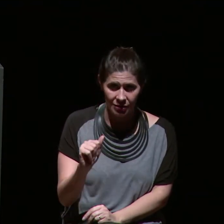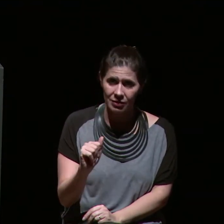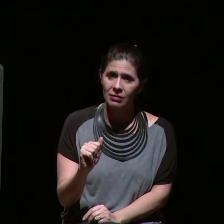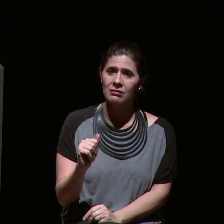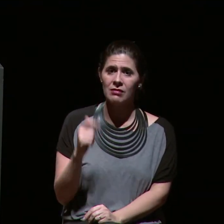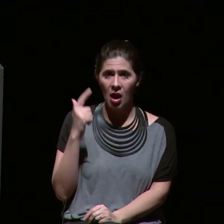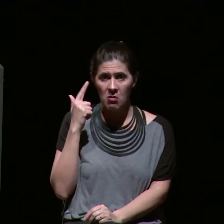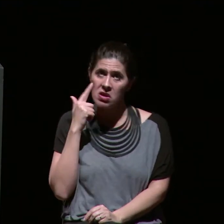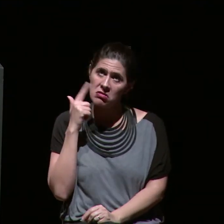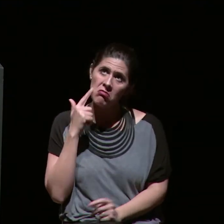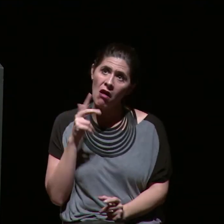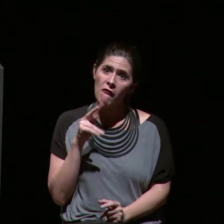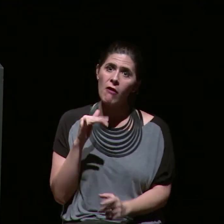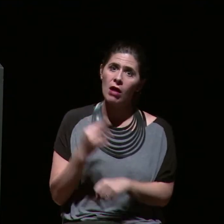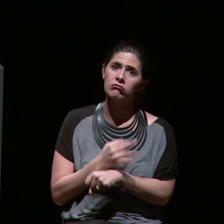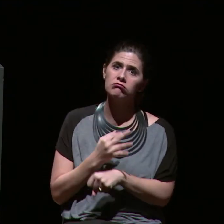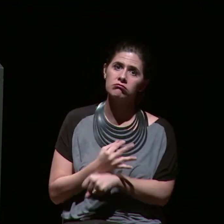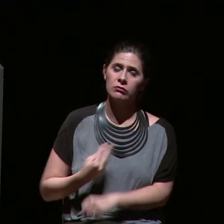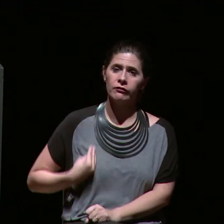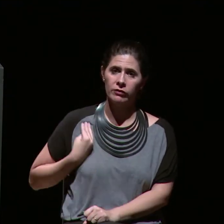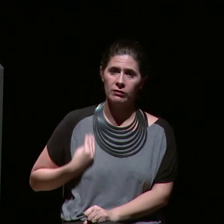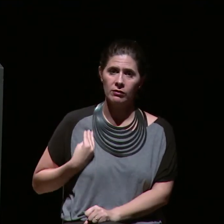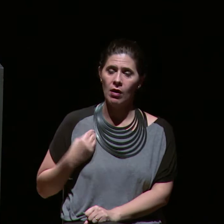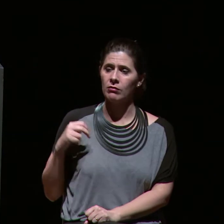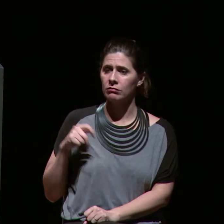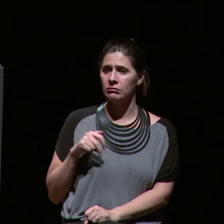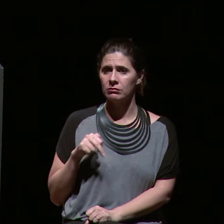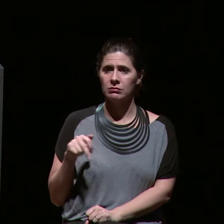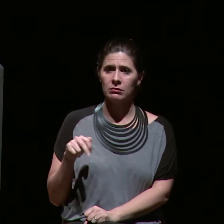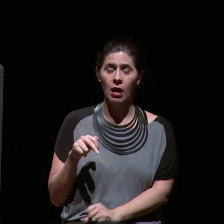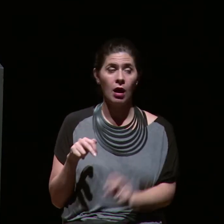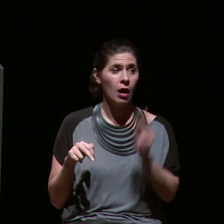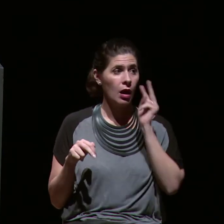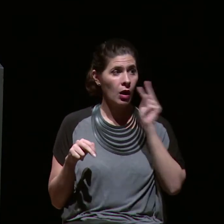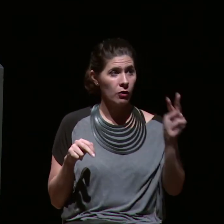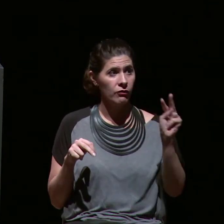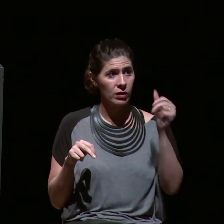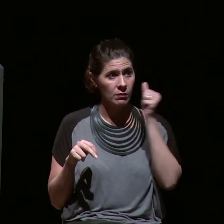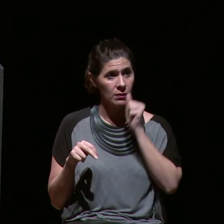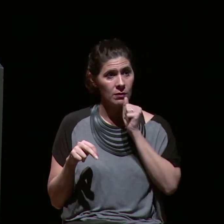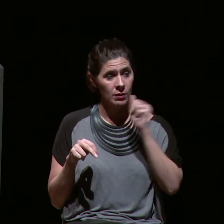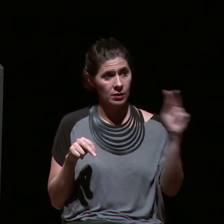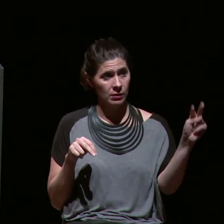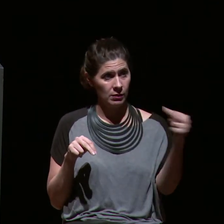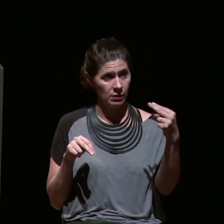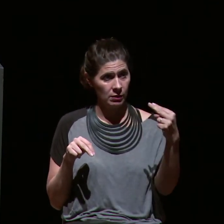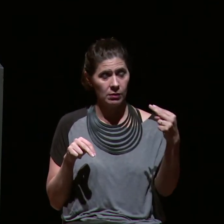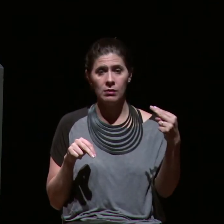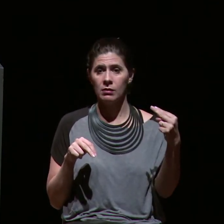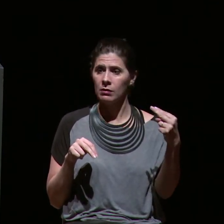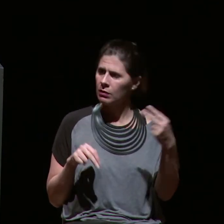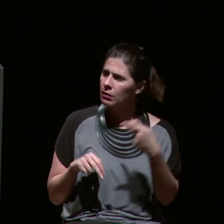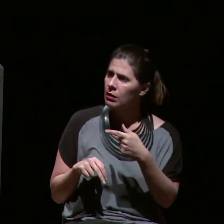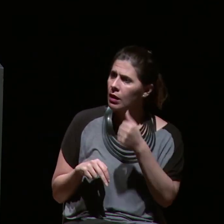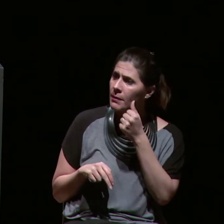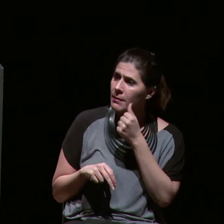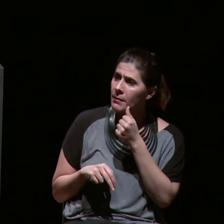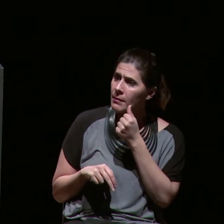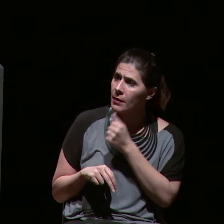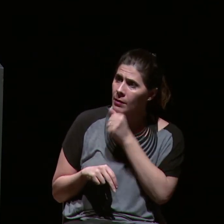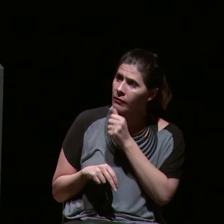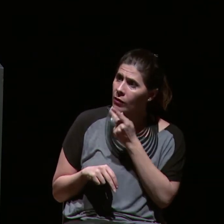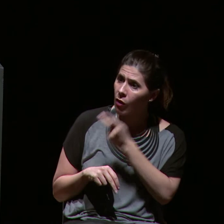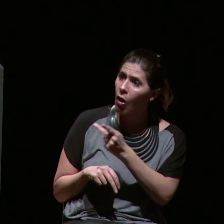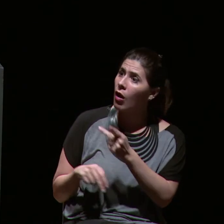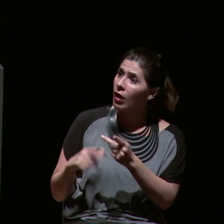já andava um pouco, era perto das 12 quando me deparei com minha mãe, que atravessava o tendal. Ela me encontrou e me disse: "Juan, tem aqui o dinheiro